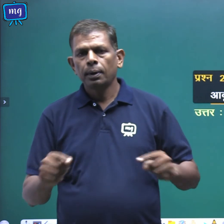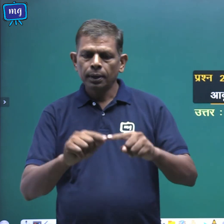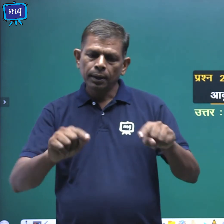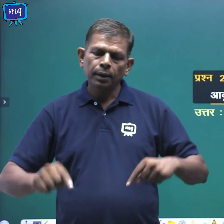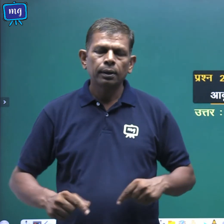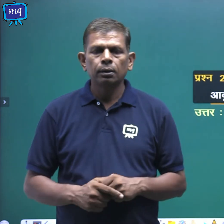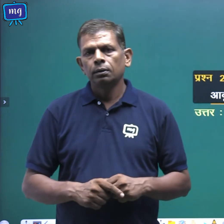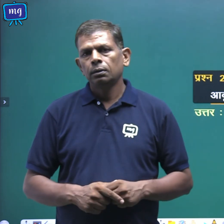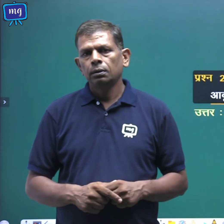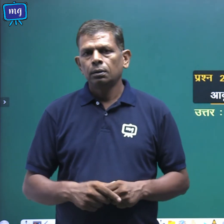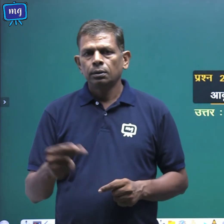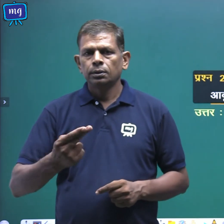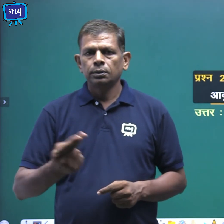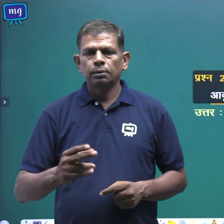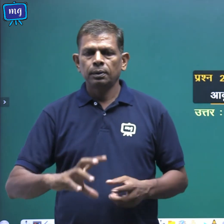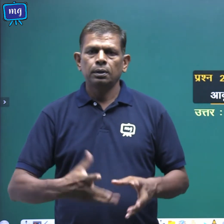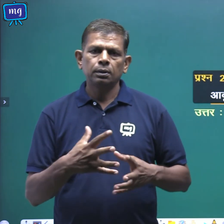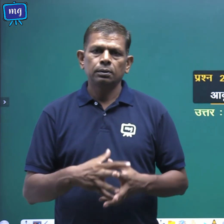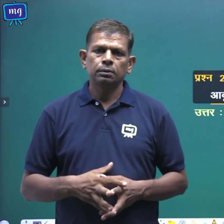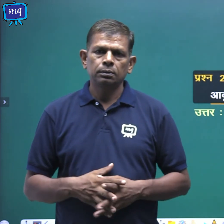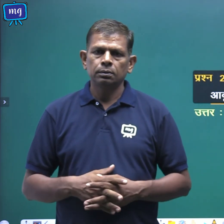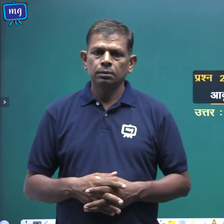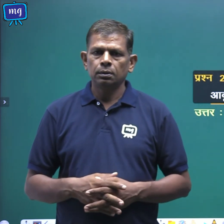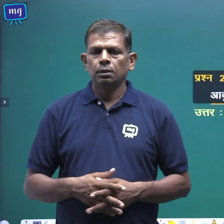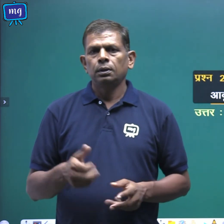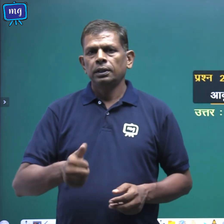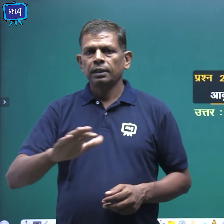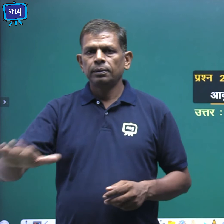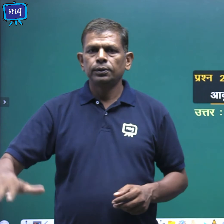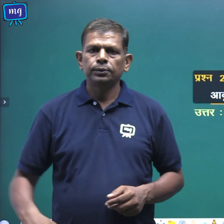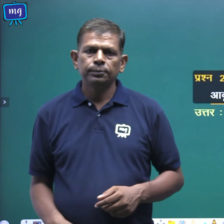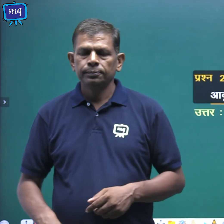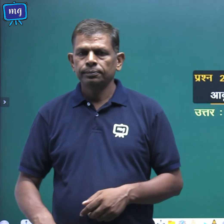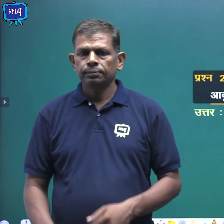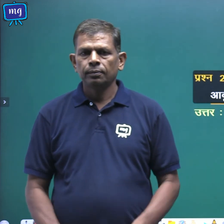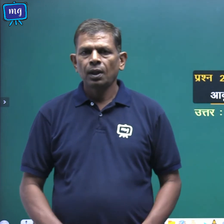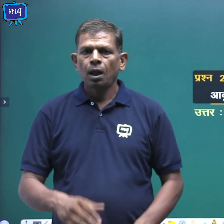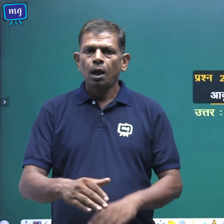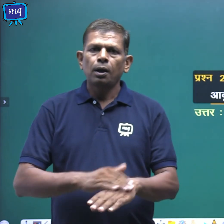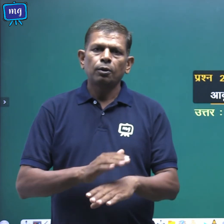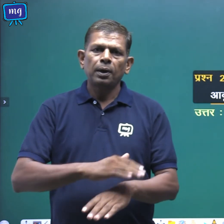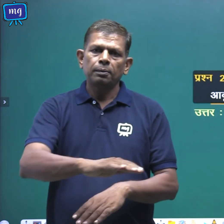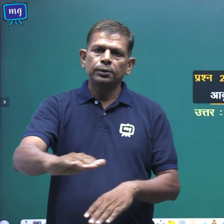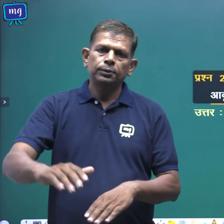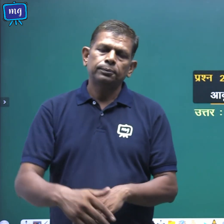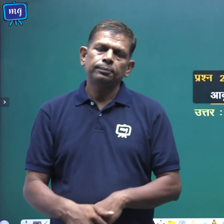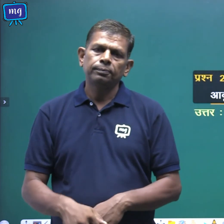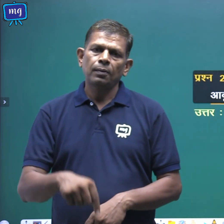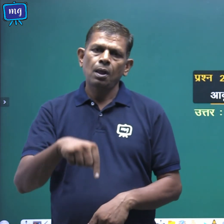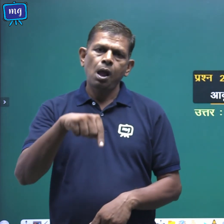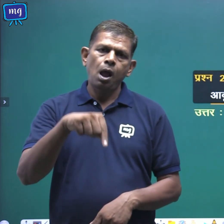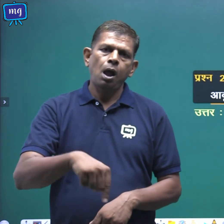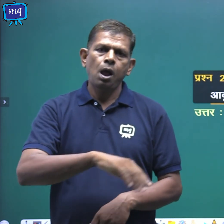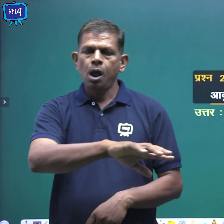के चित्र बनाना। ठीक है बच्चों। तो प्यारे बच्चों, अब अपना